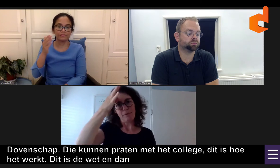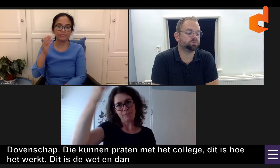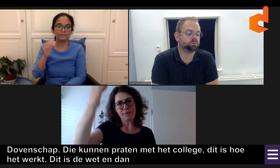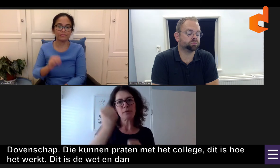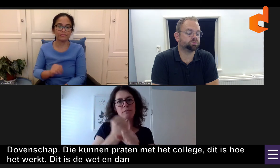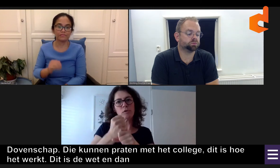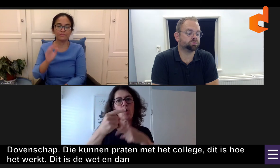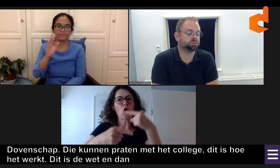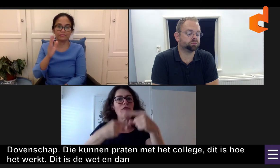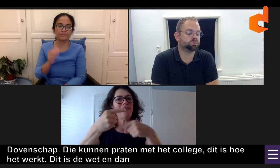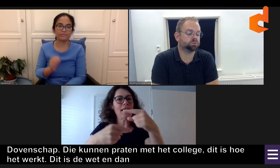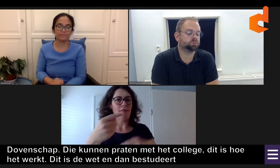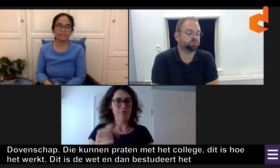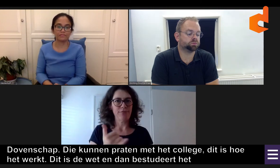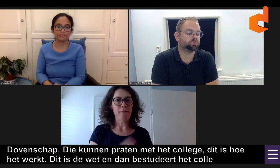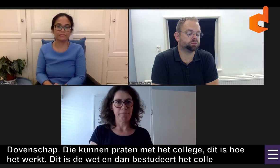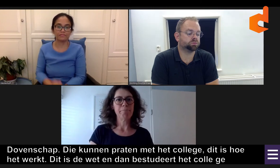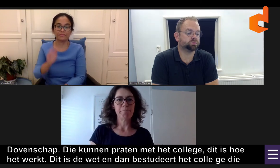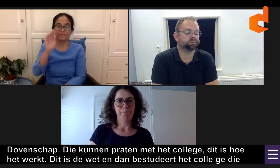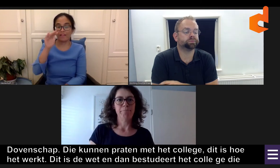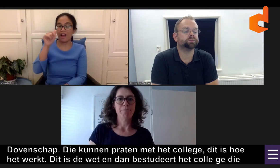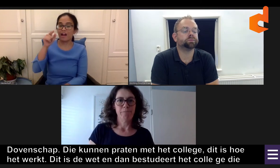nemen met doofschap. Want samen kun je dan expertise ontwikkelen.